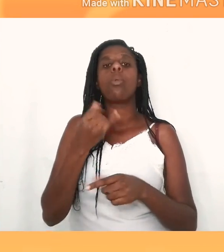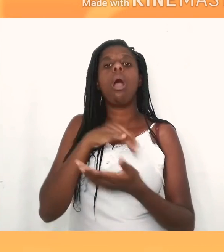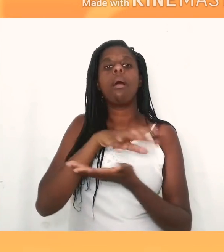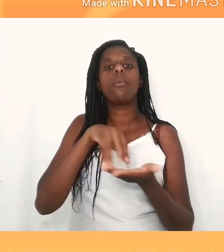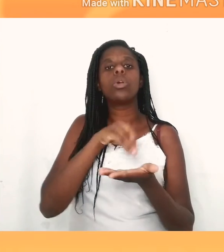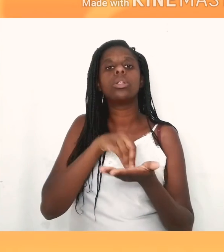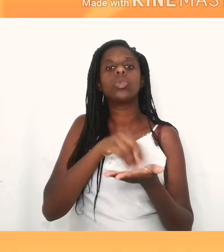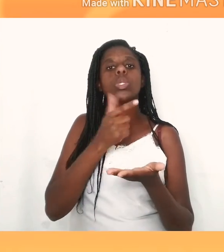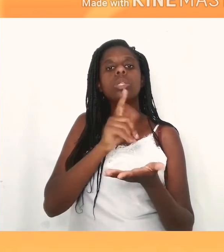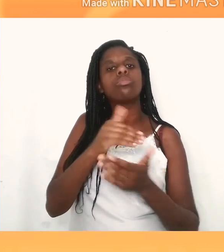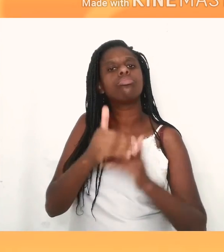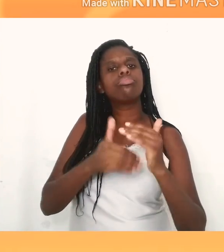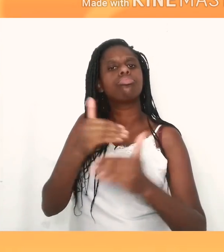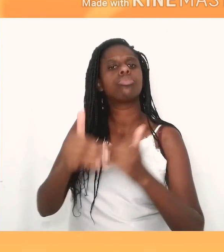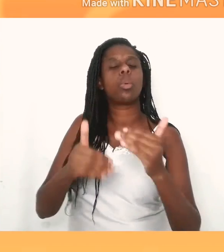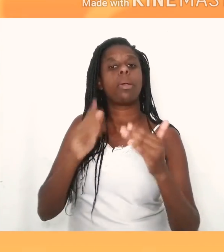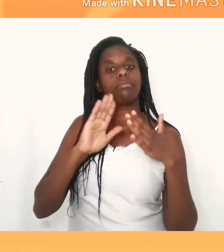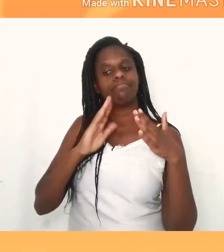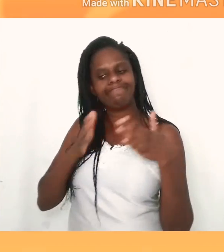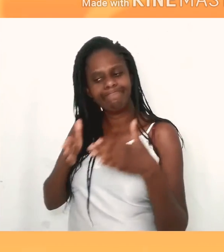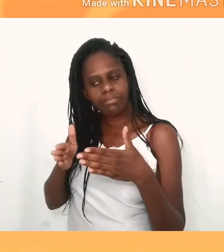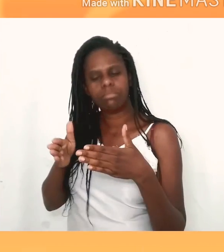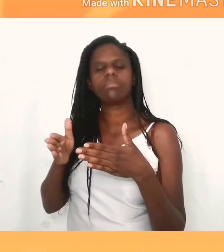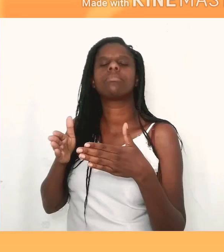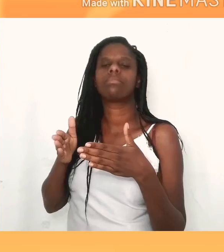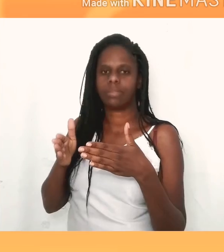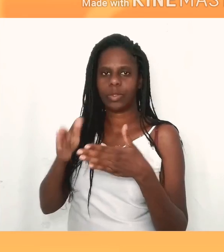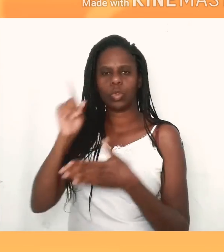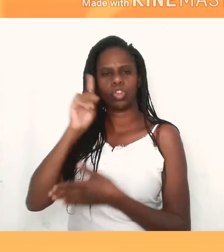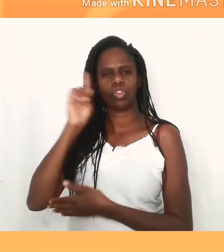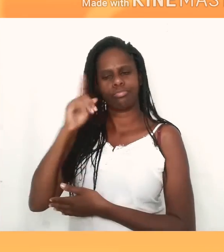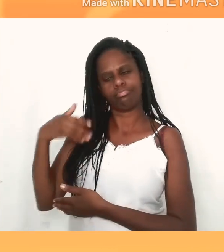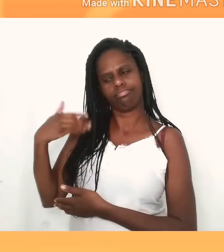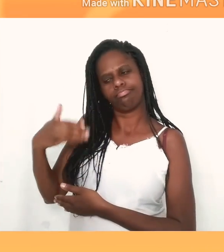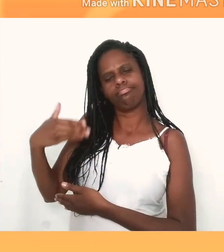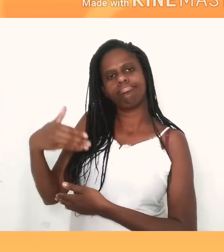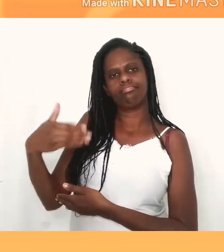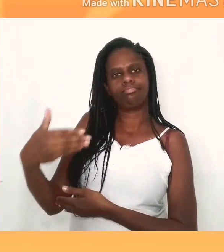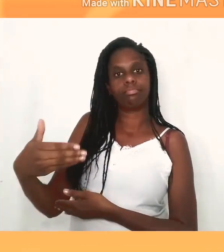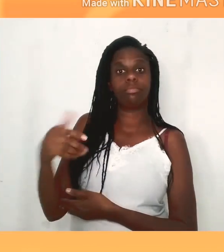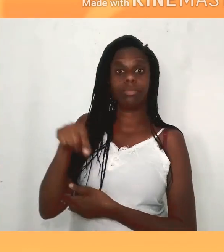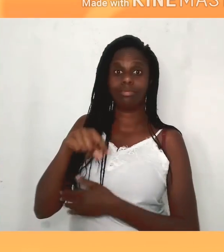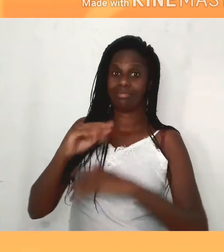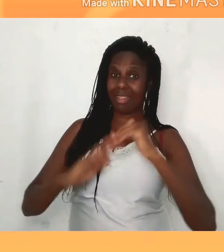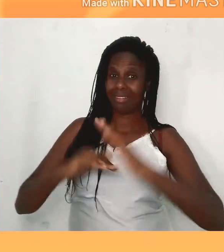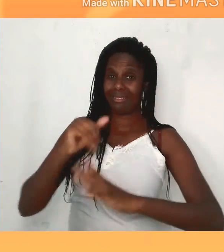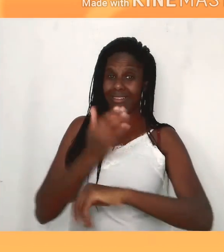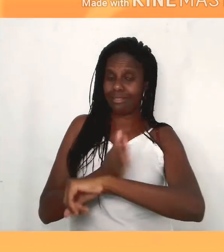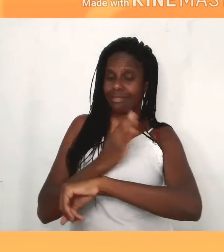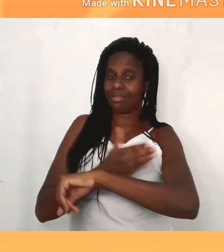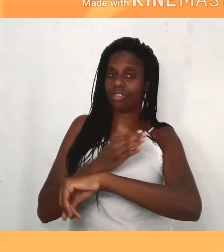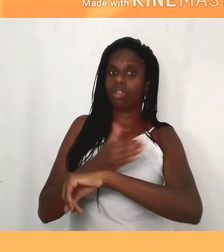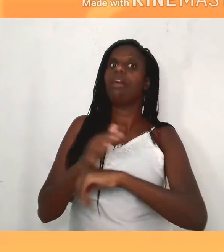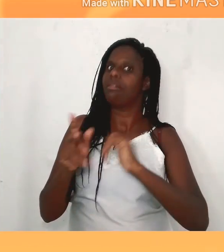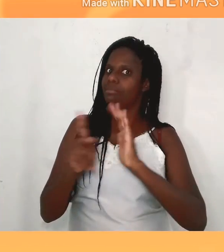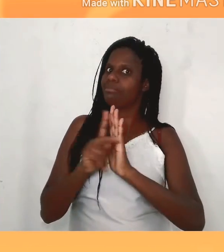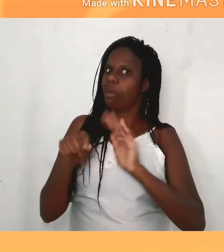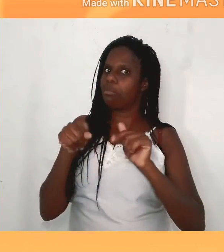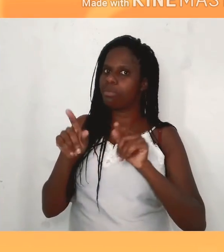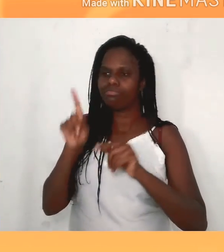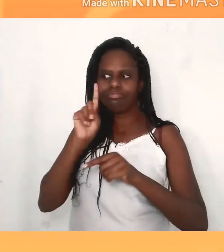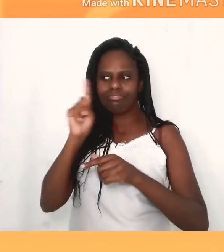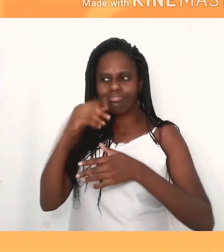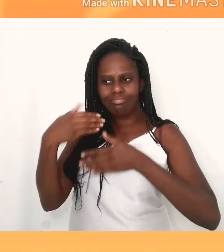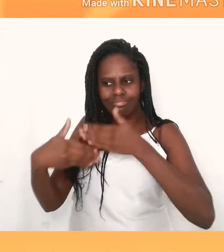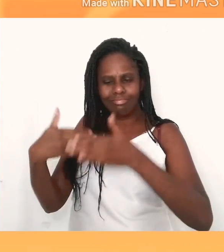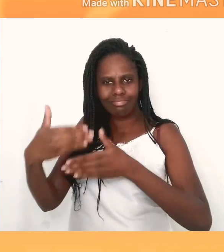gente desenvolveu essa abordagem voltada para o nosso dia a dia. Ora, no yoga também há uma prática que é